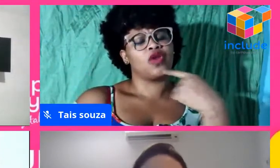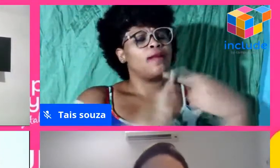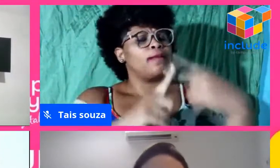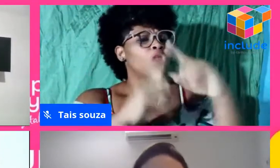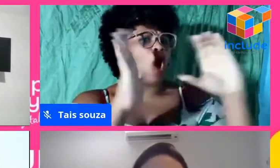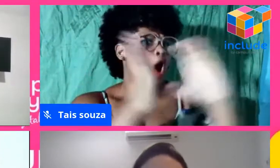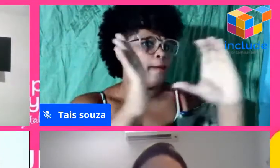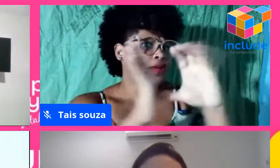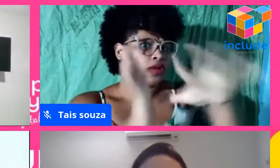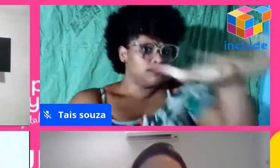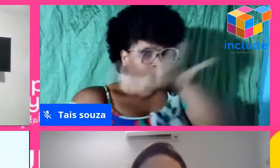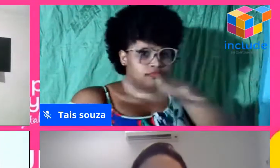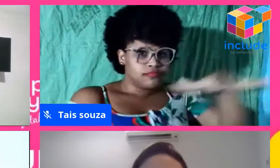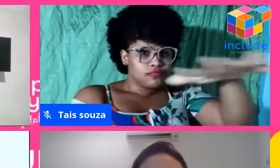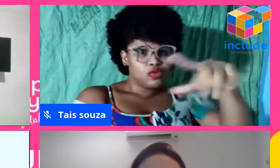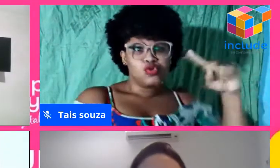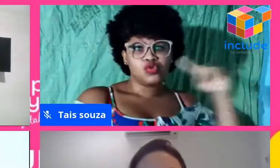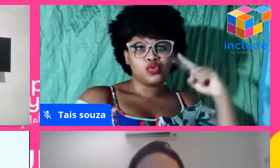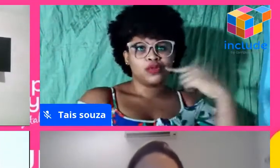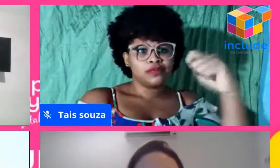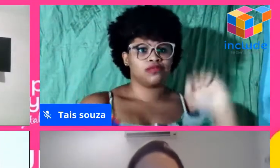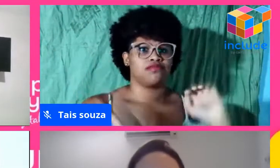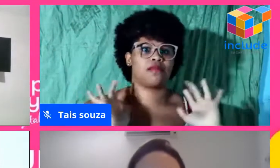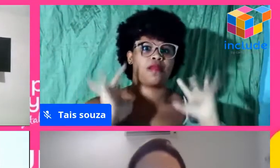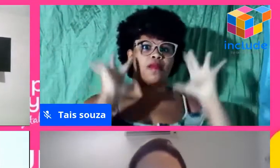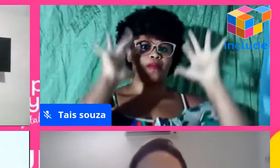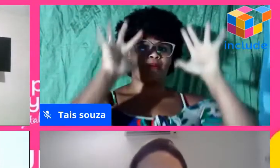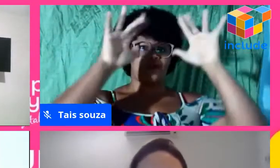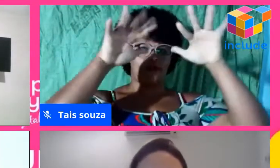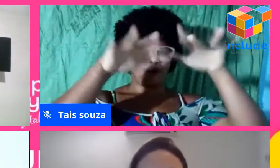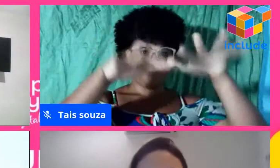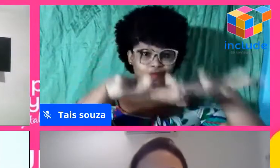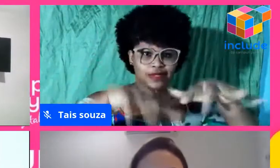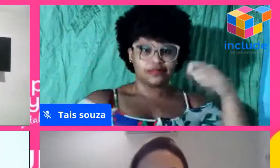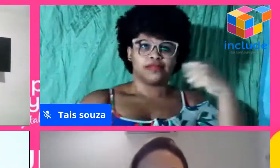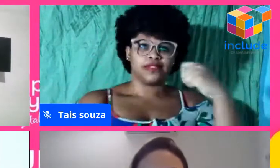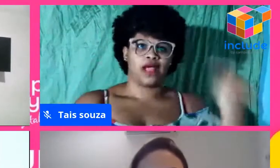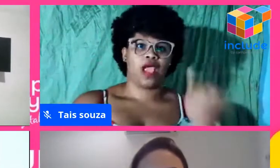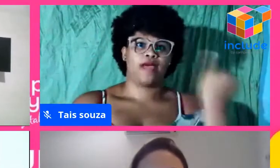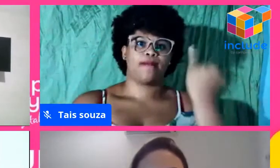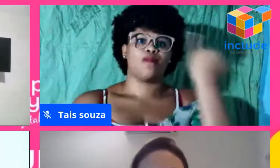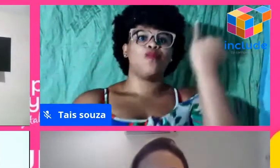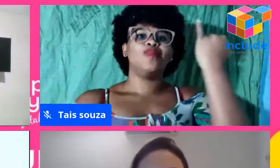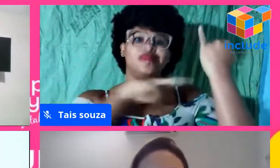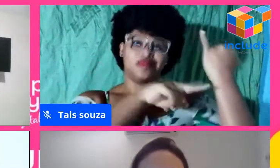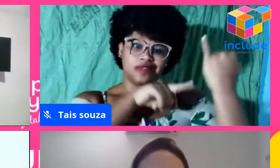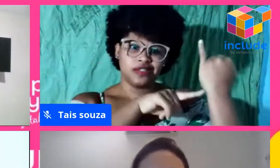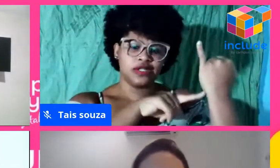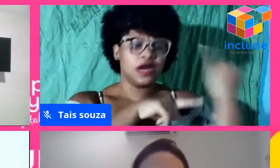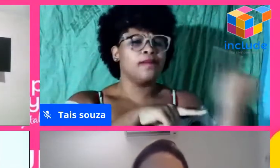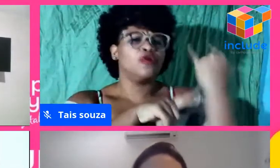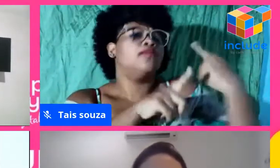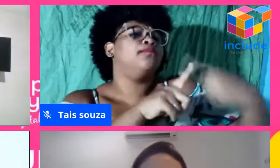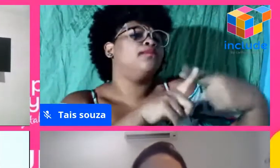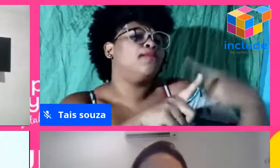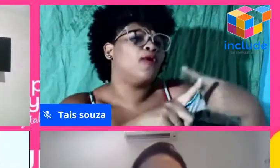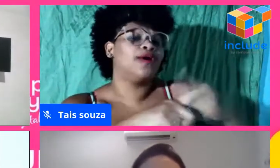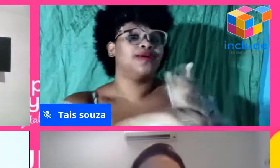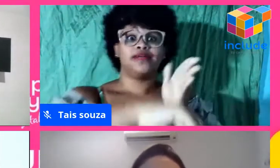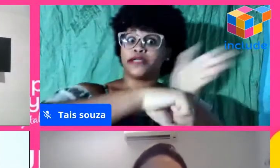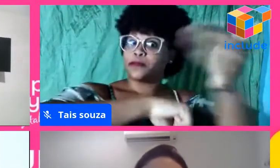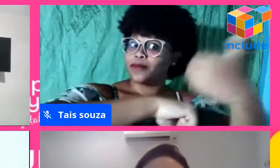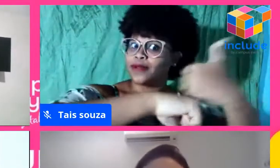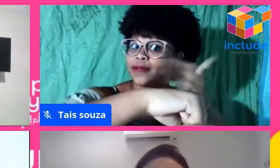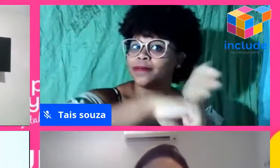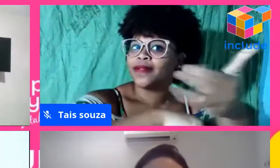Eu sei que esse tema é muito importante, e o meu foco é atingir todos os surdos e